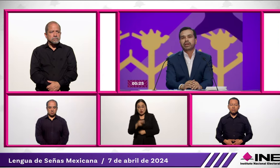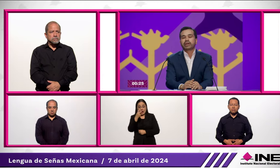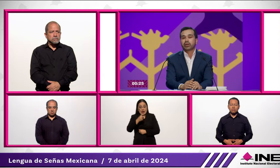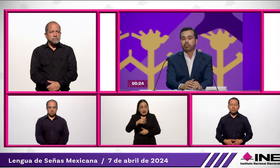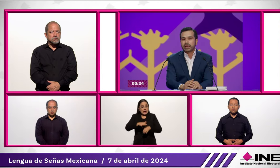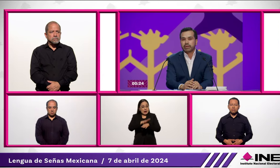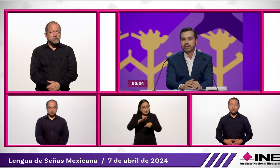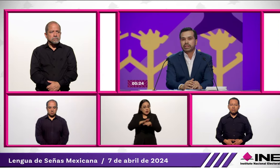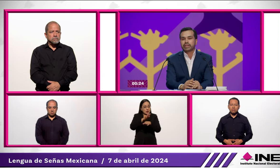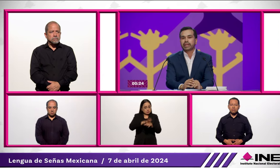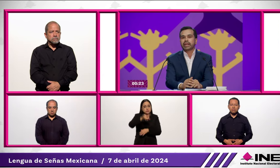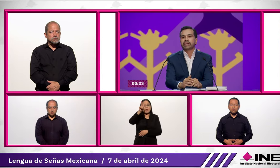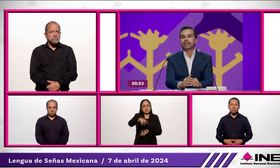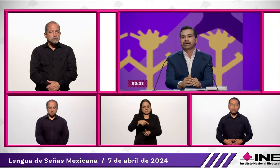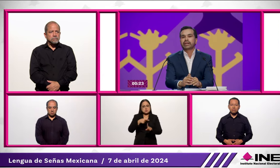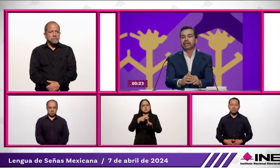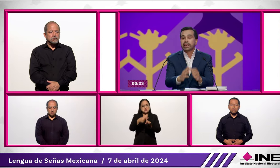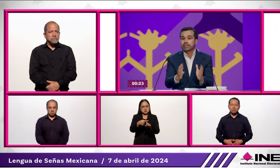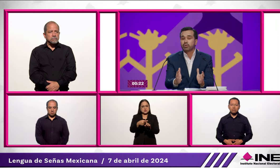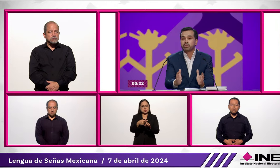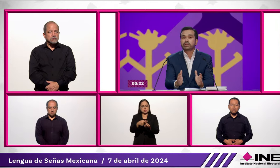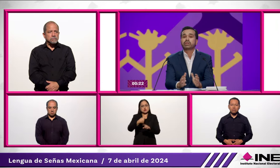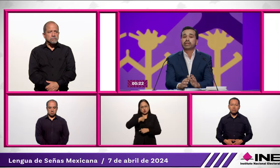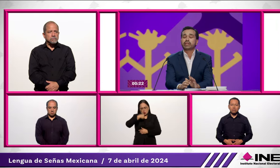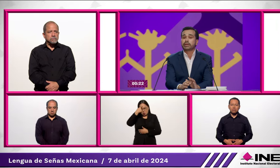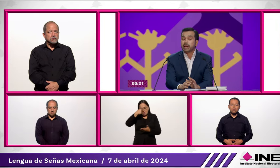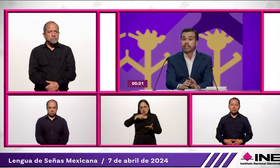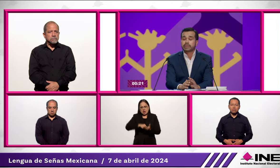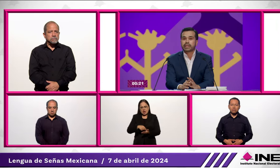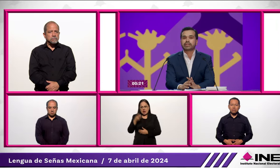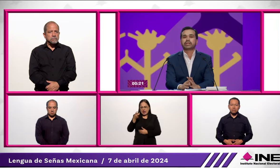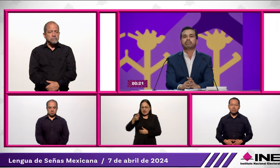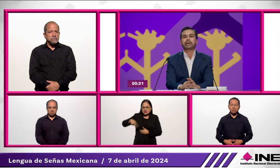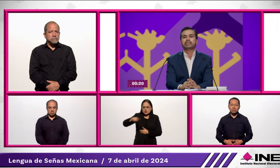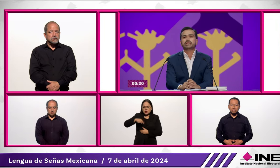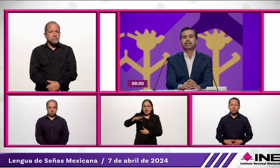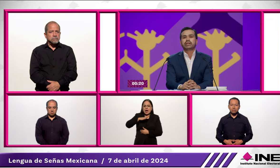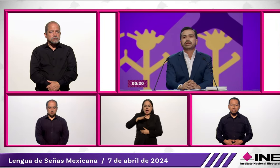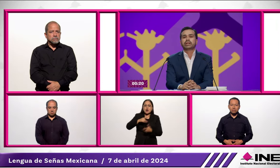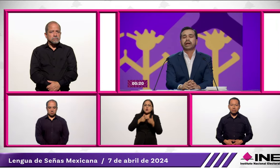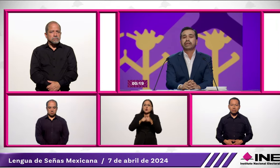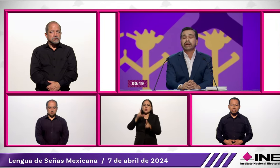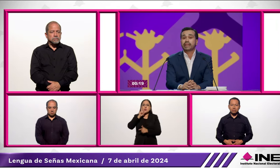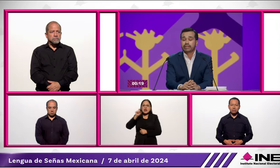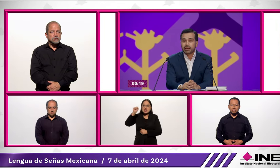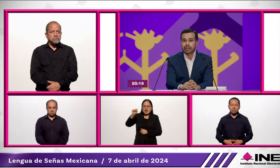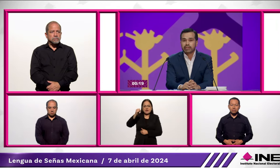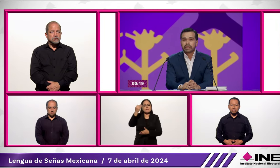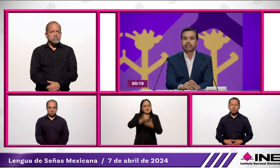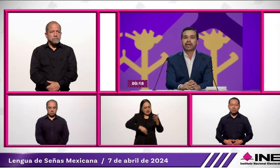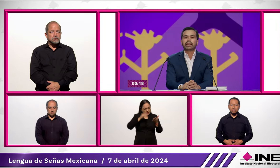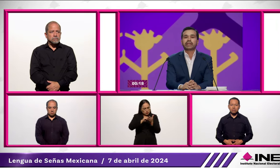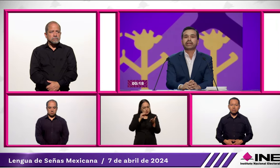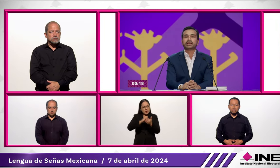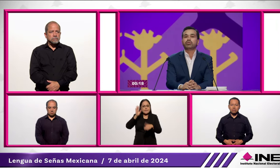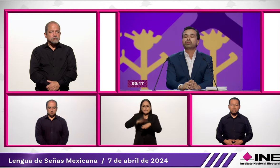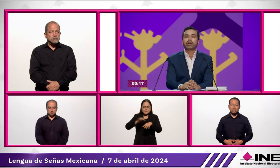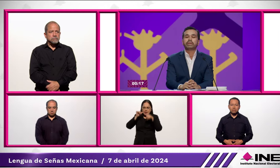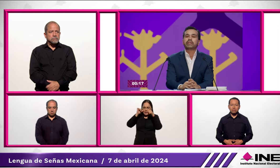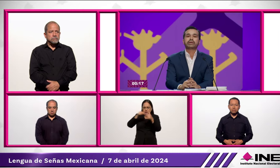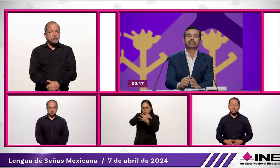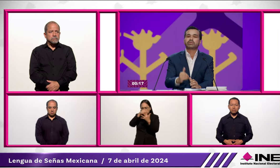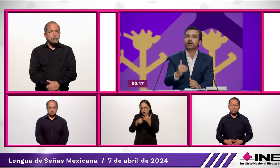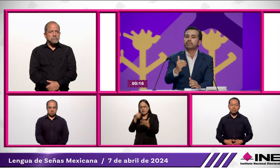positivos. Creo plenamente en que este movimiento tiene demandas vigentes en el país que hay que atender, que hay que